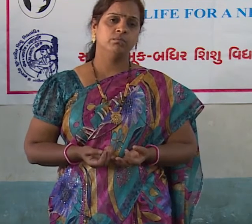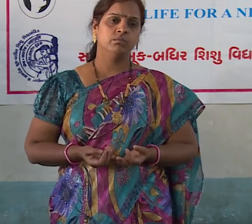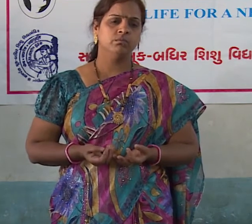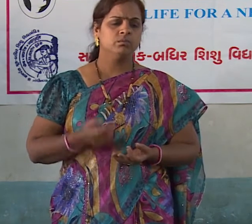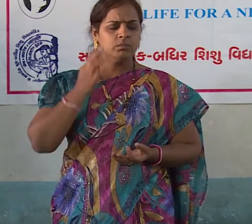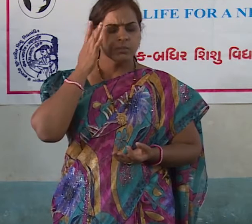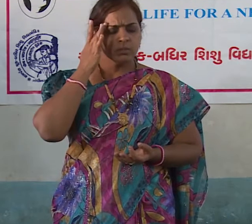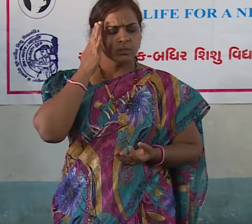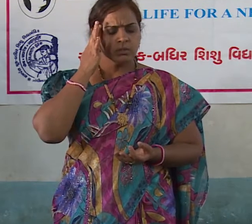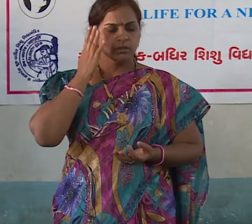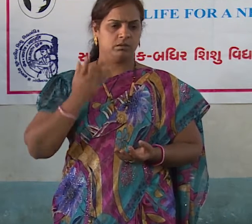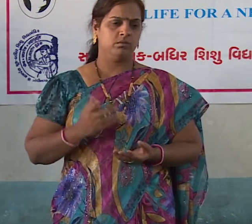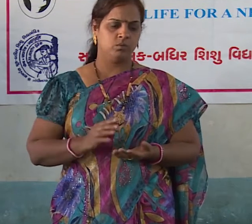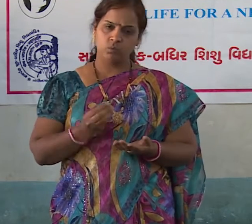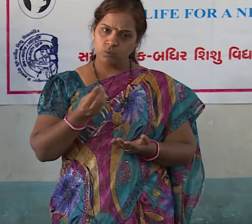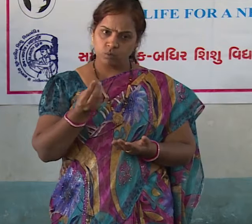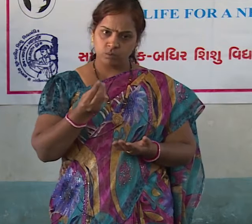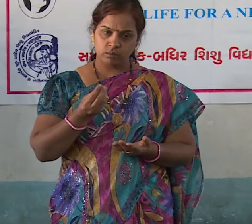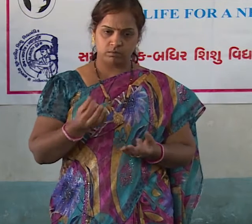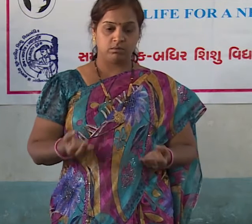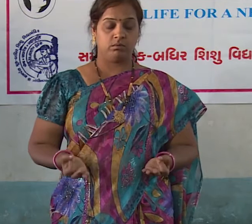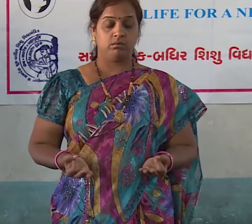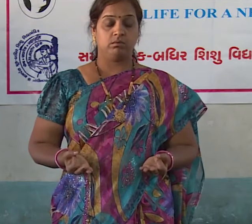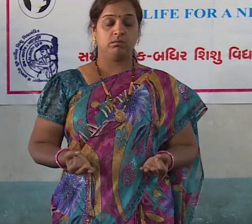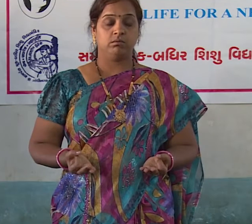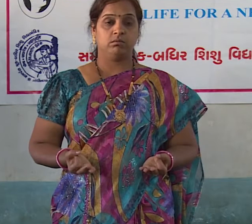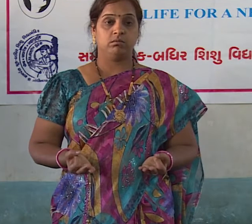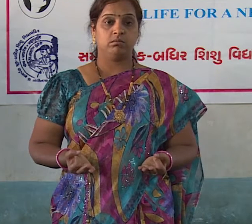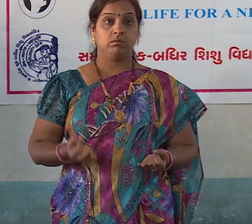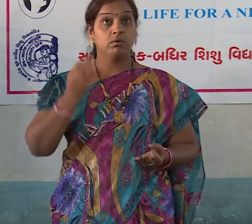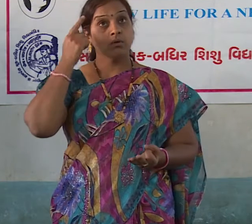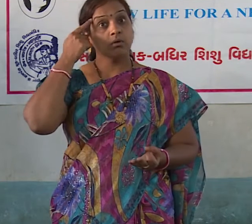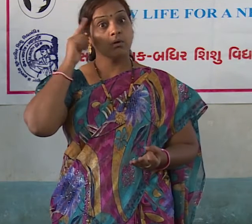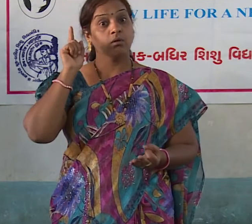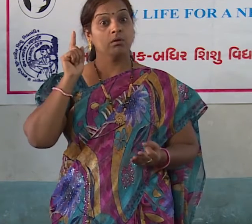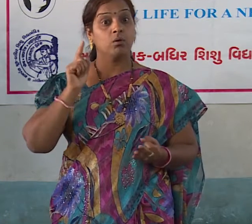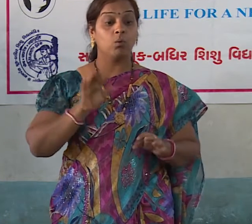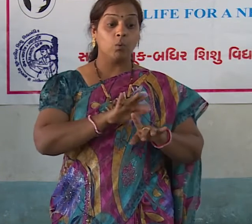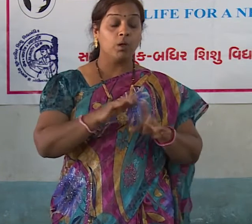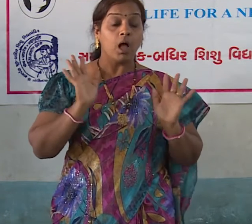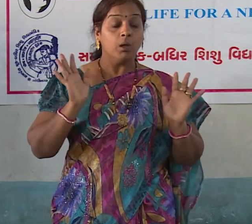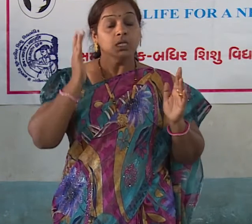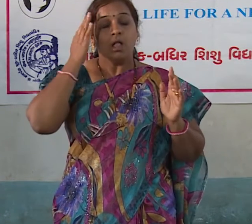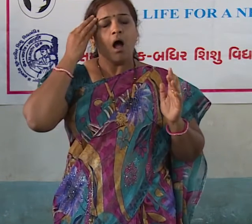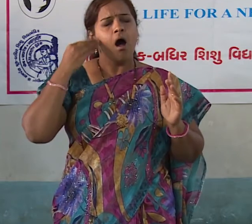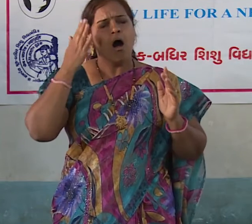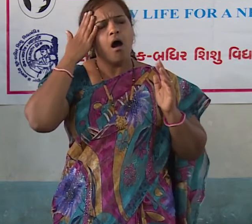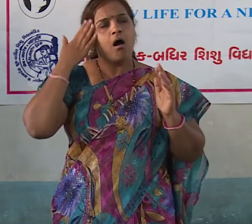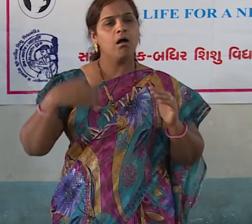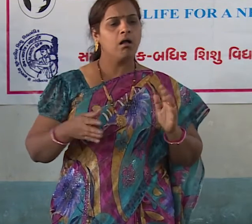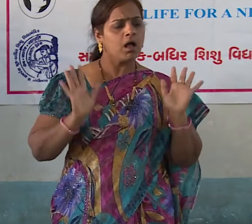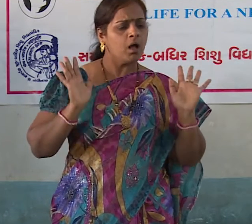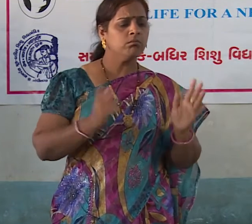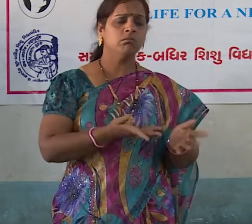लेकिन वो जैसे परमात्मा से योग लगाने लगा तो उसको ध्यान आ गया अपने ऑफिस का कि अरे मैंने तो कल किसी